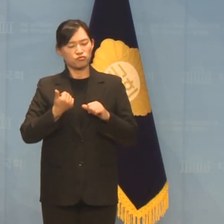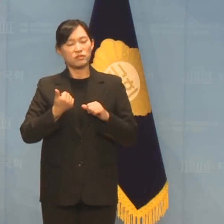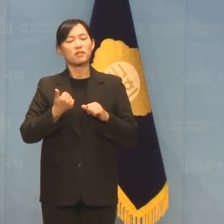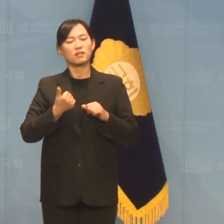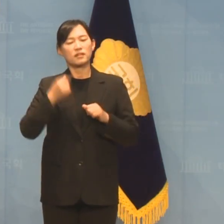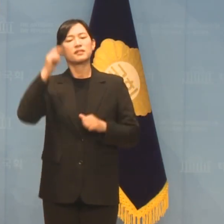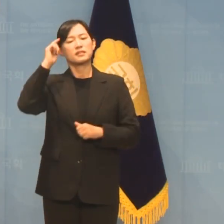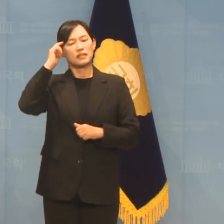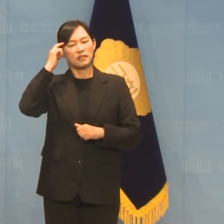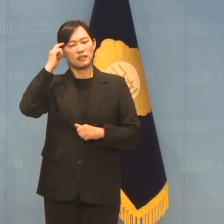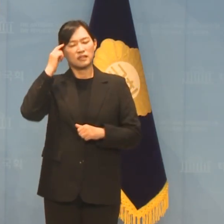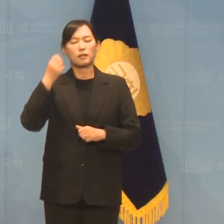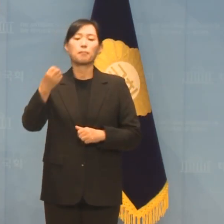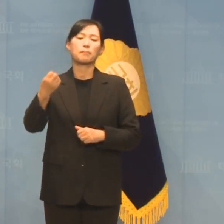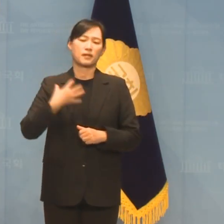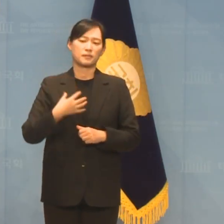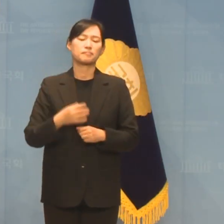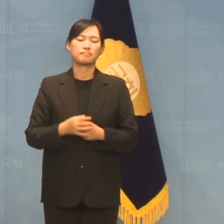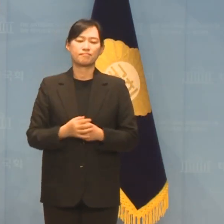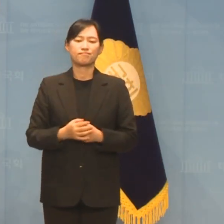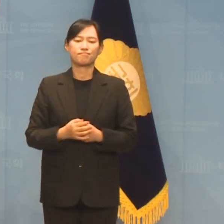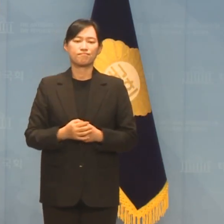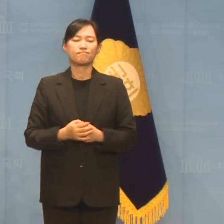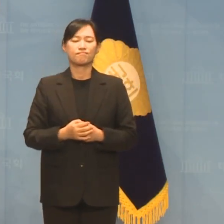생각하는 것입니다. 라고 대답했습니다.